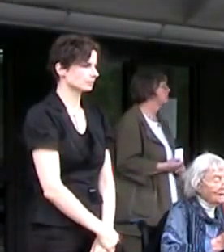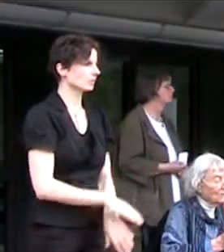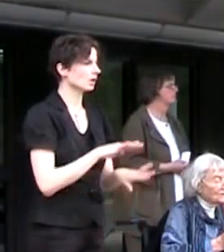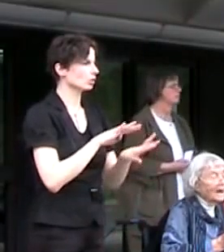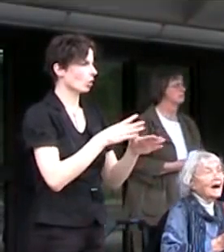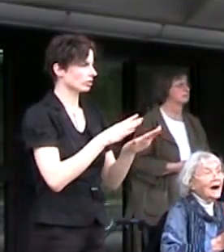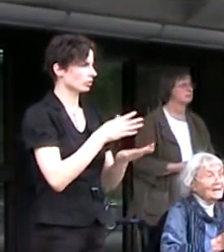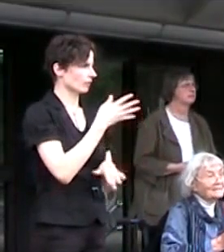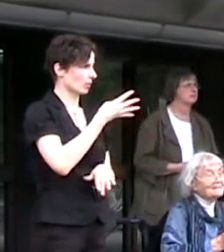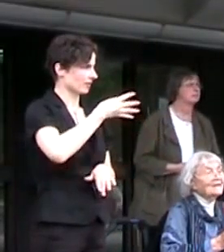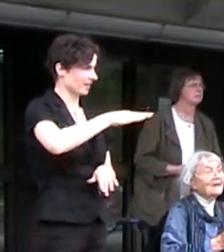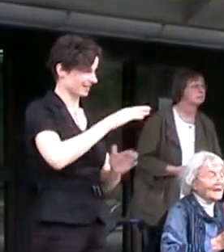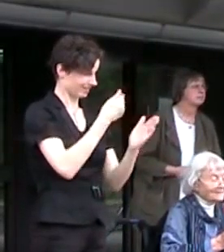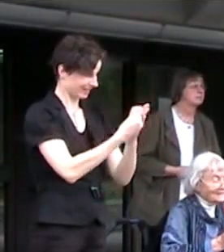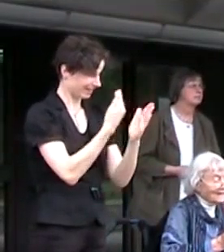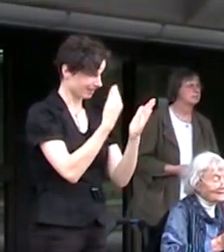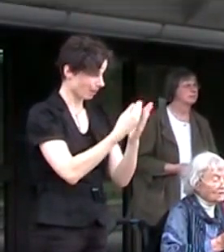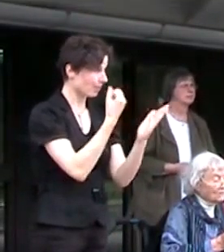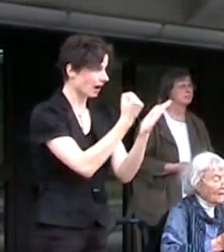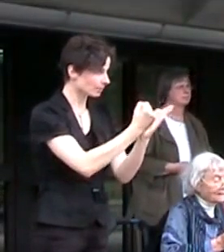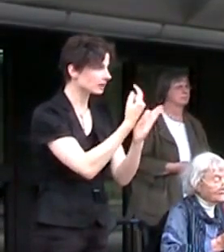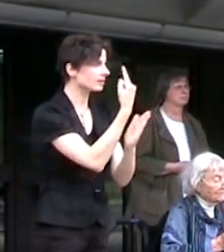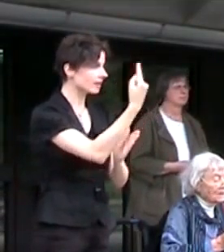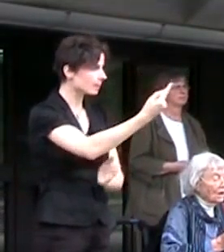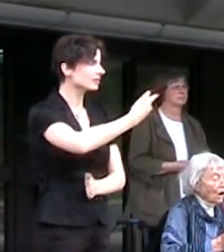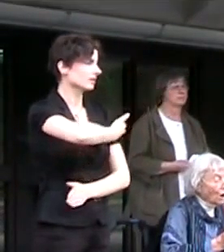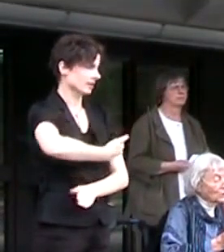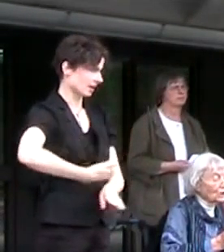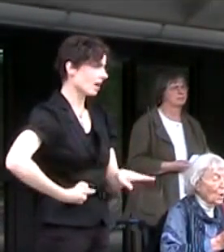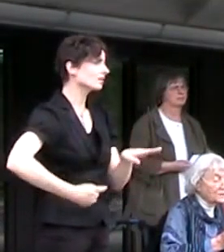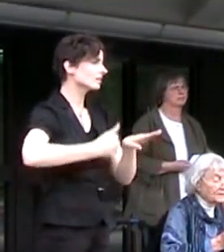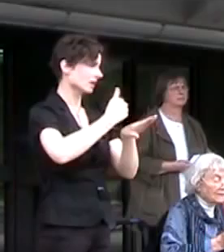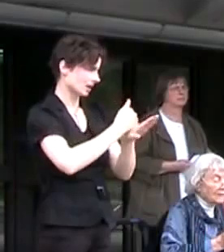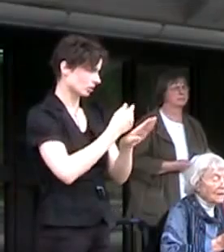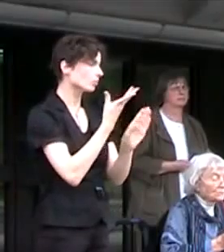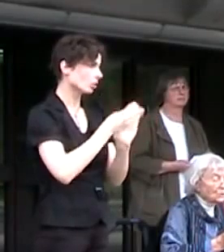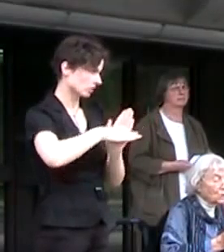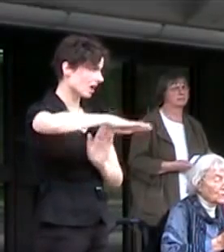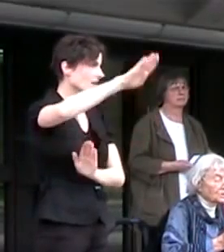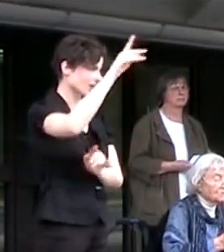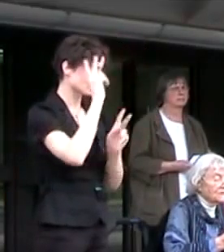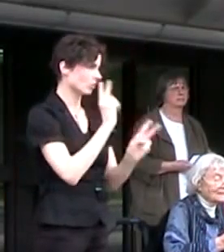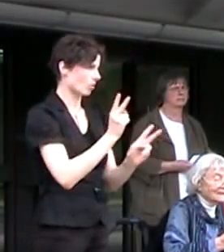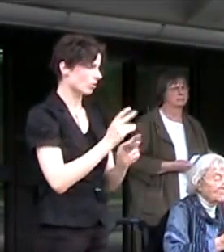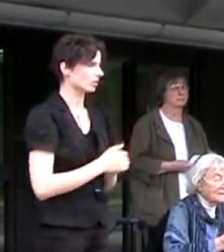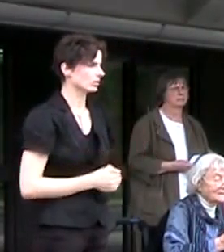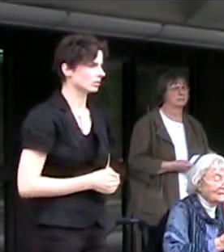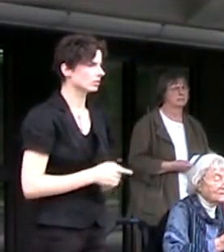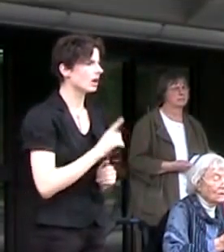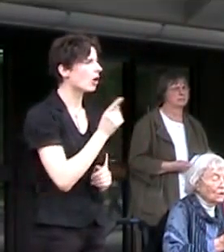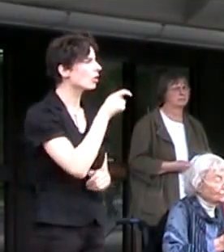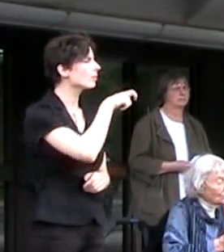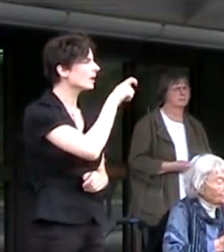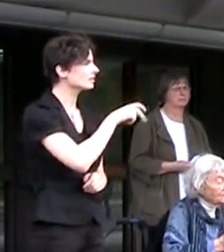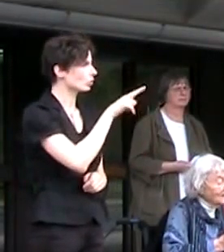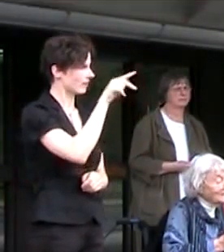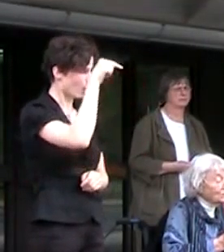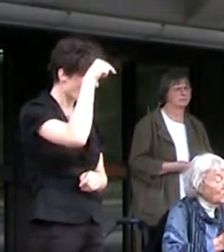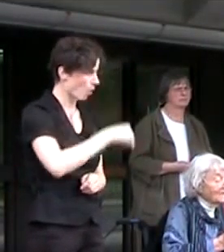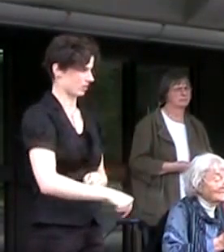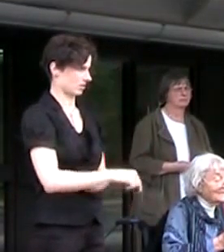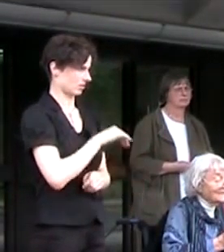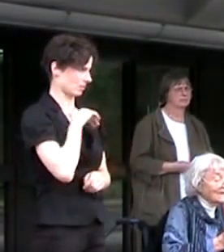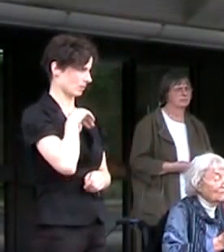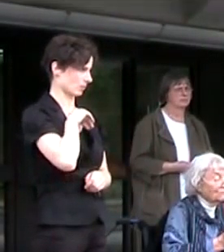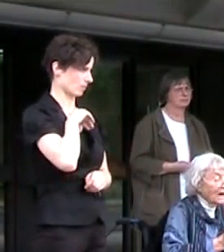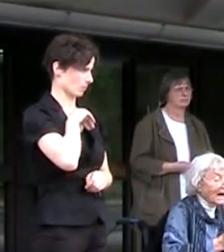in Hamburg als Senatsdirektor gemacht. Auch die heutigen psychotischen Psychiatriepatienten dürfen nicht über